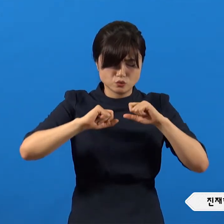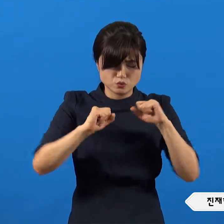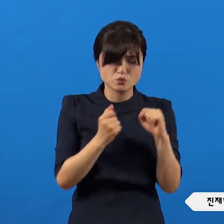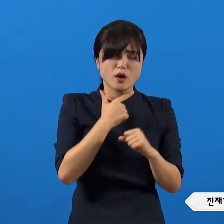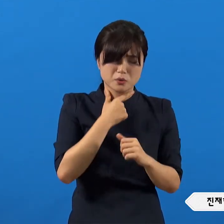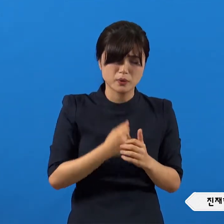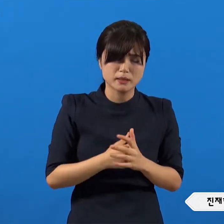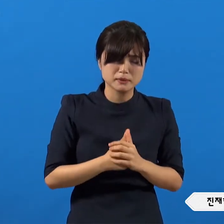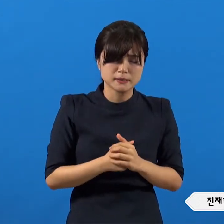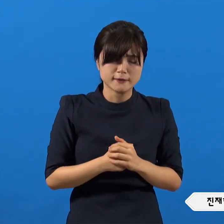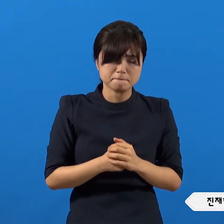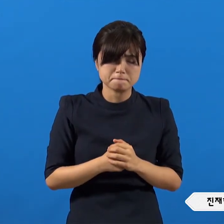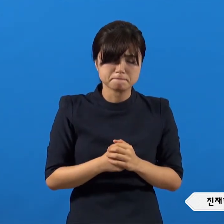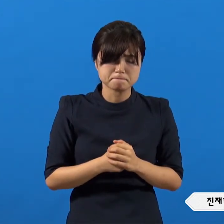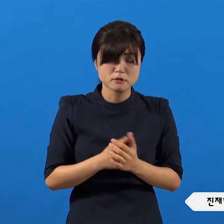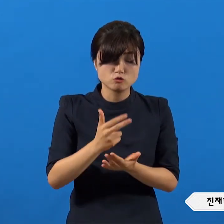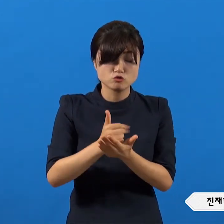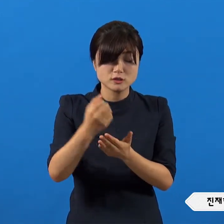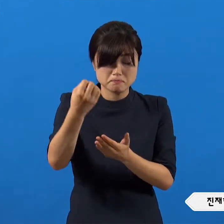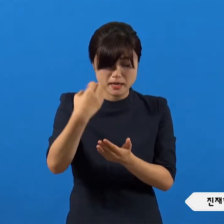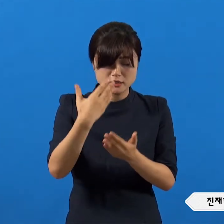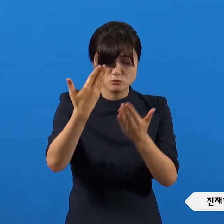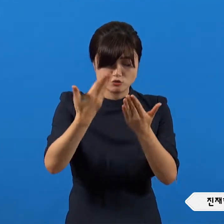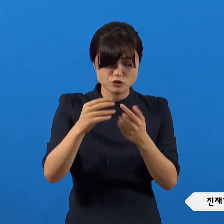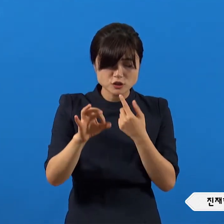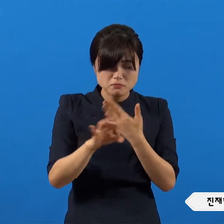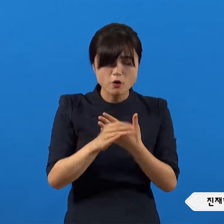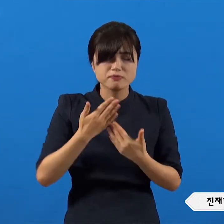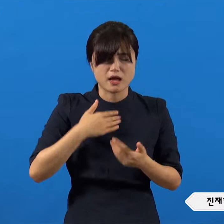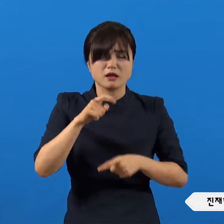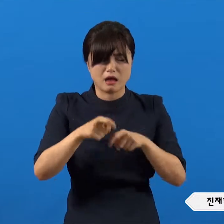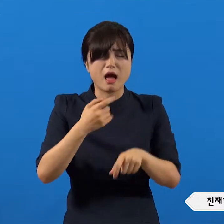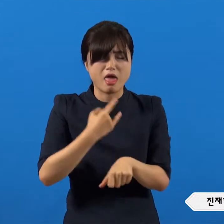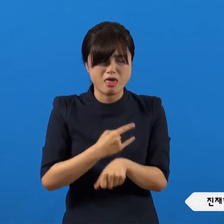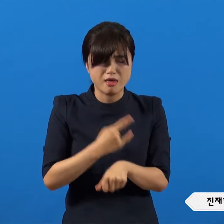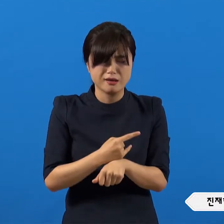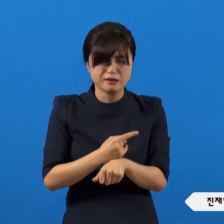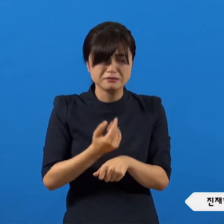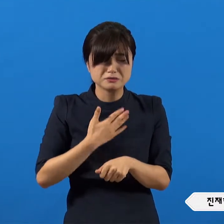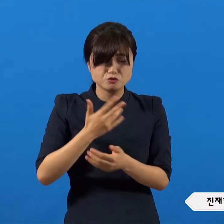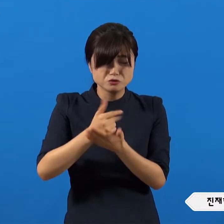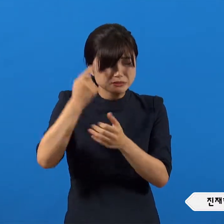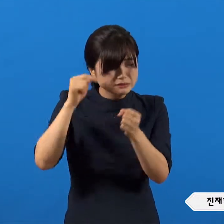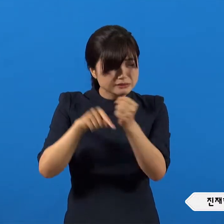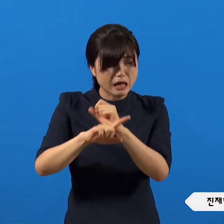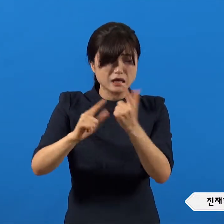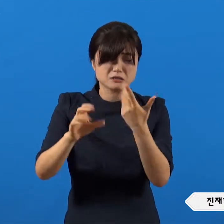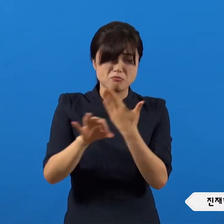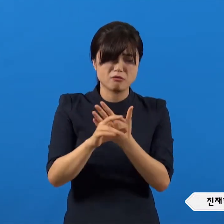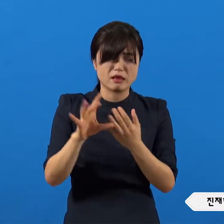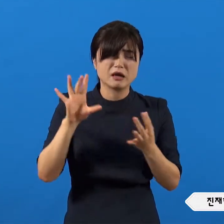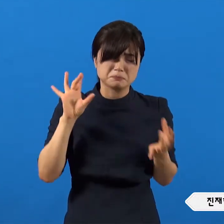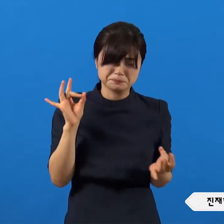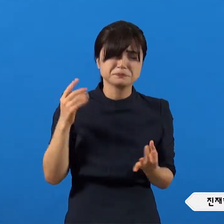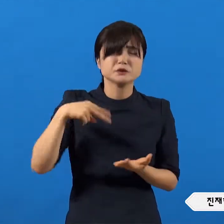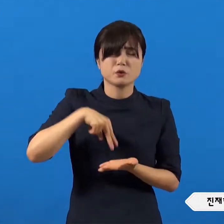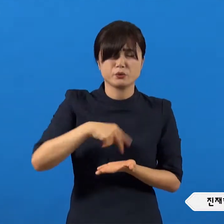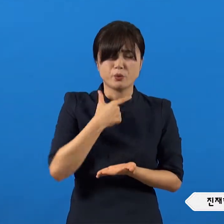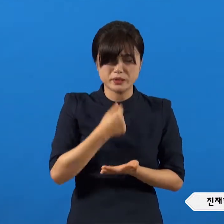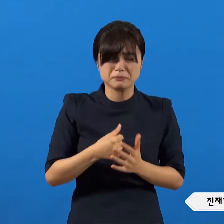순종하겠습니다. 주님 말씀하시면 내가 나아가고 주님 뜻이 아니면 내가 멈춰 서겠습니다.